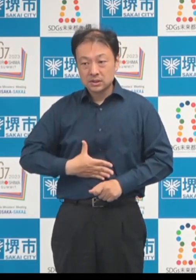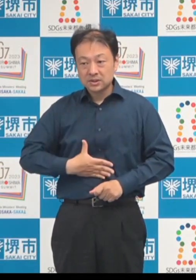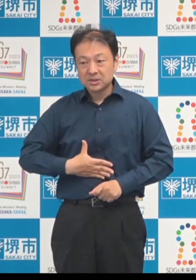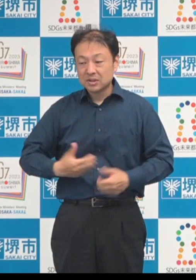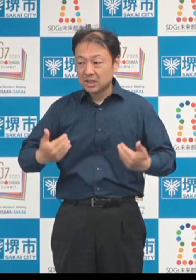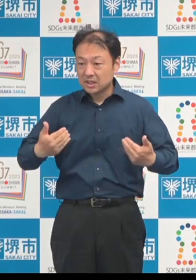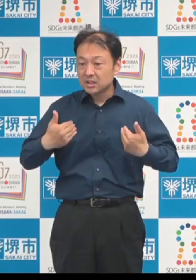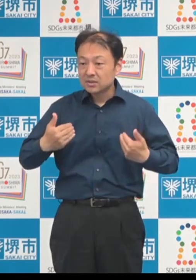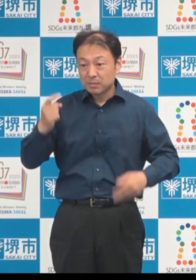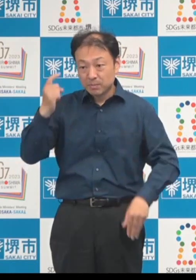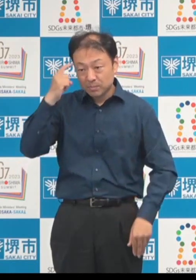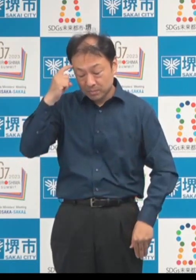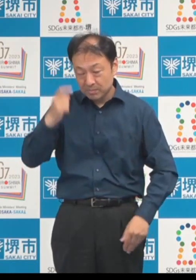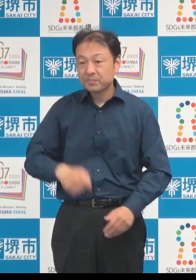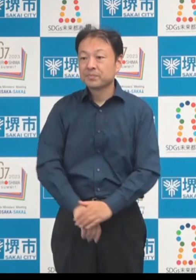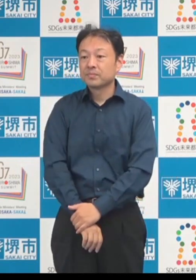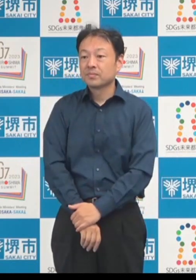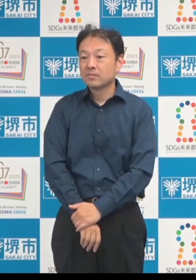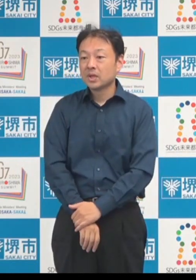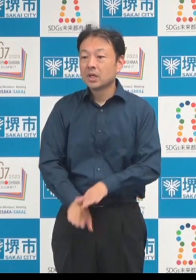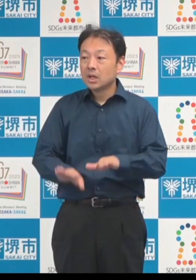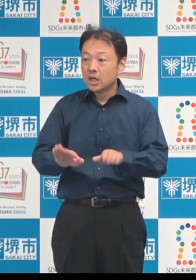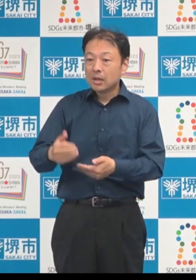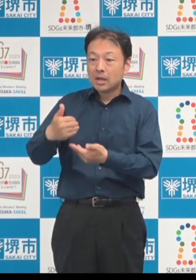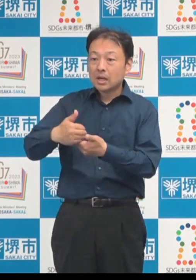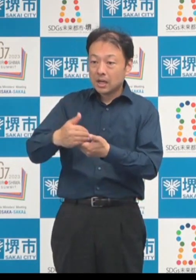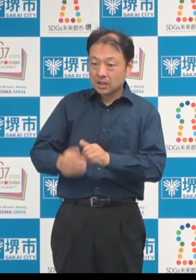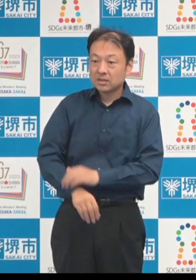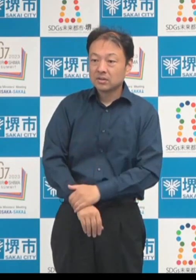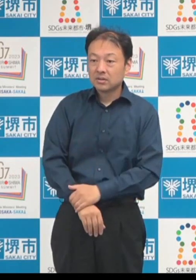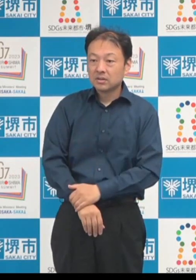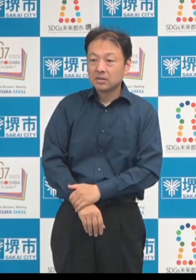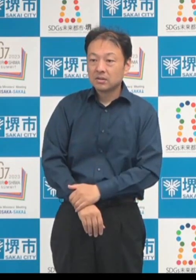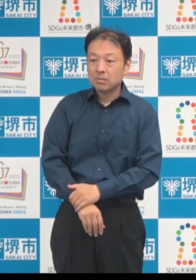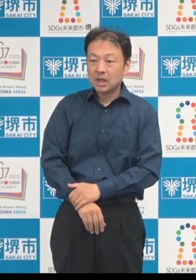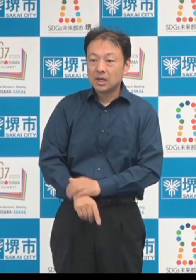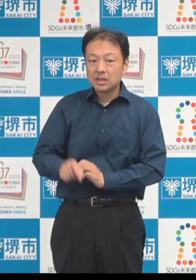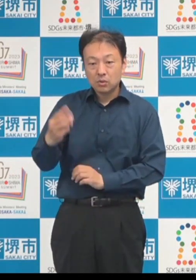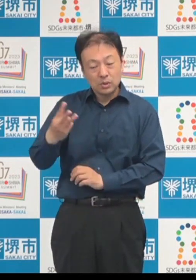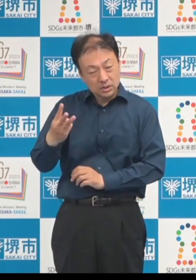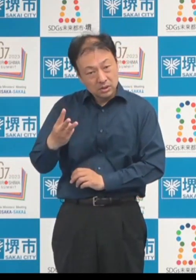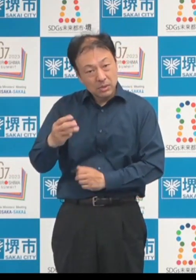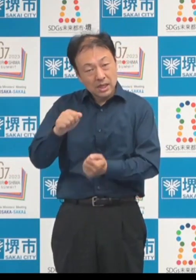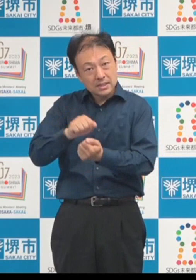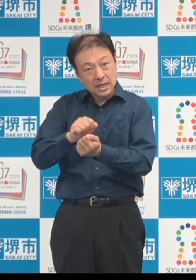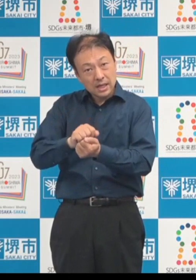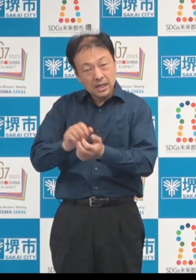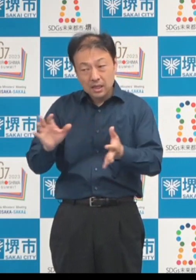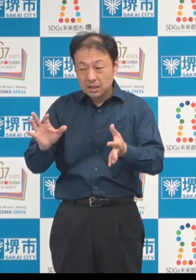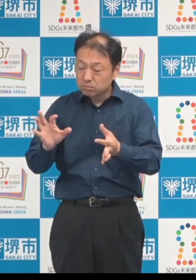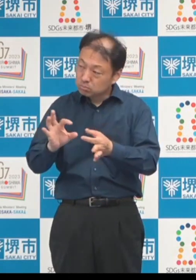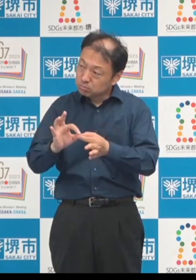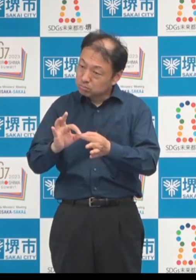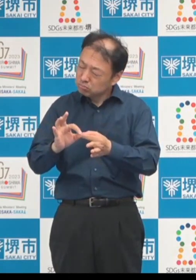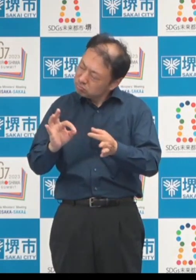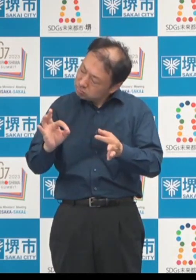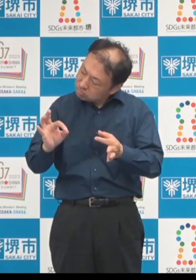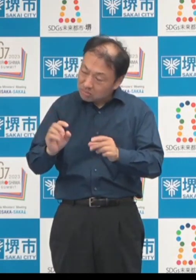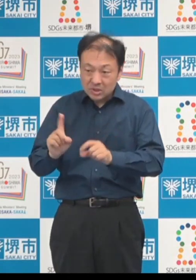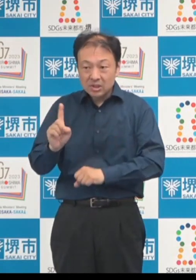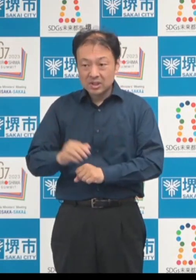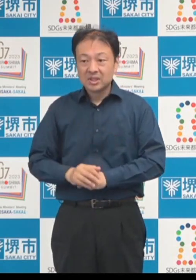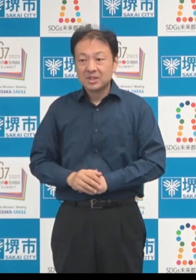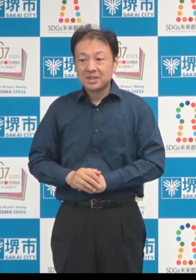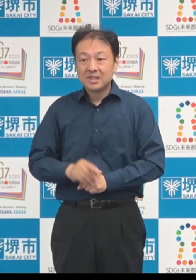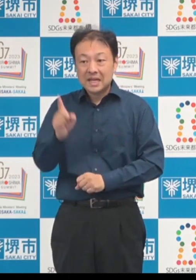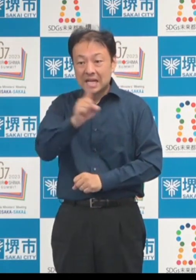重要になってくると思うんです。ただ今の話聞いてると、あまり堺にゆかりがないような感じがする。このあたりをどうやって S キューブ